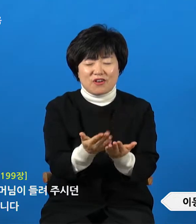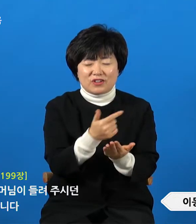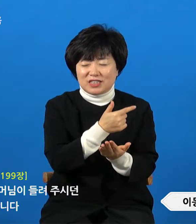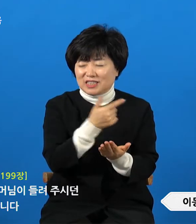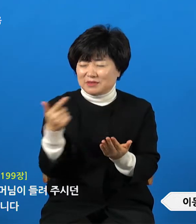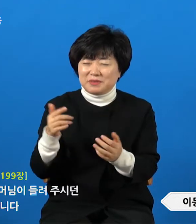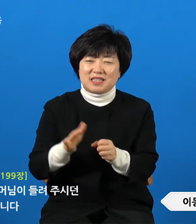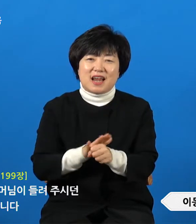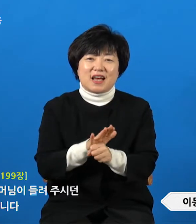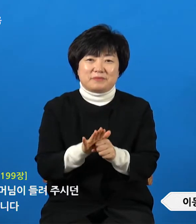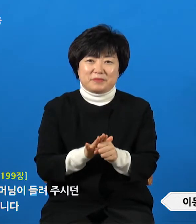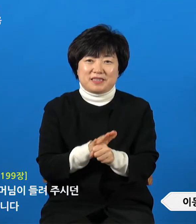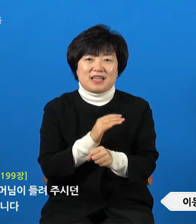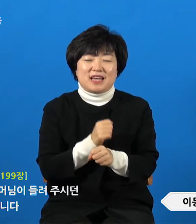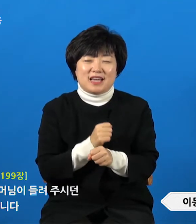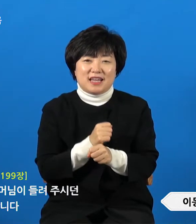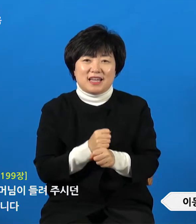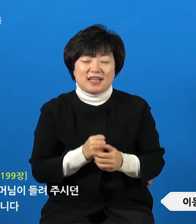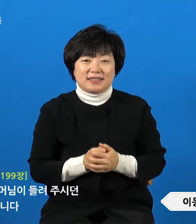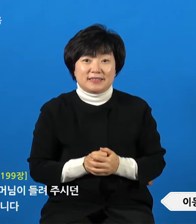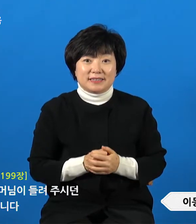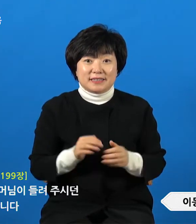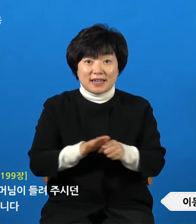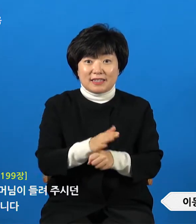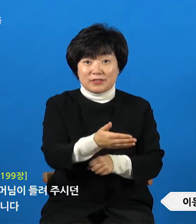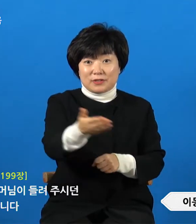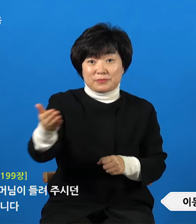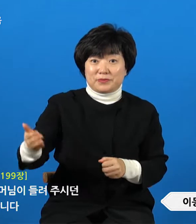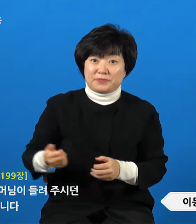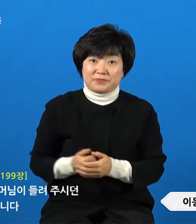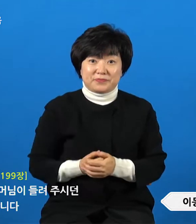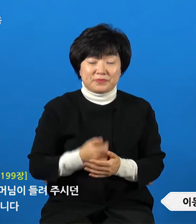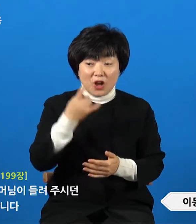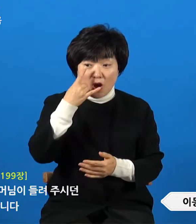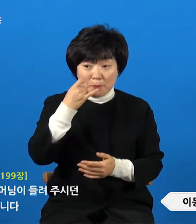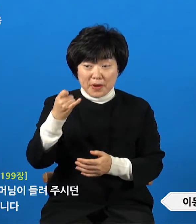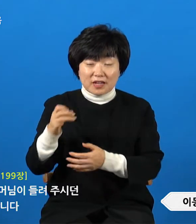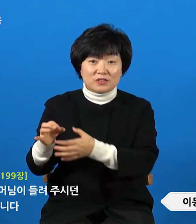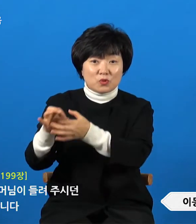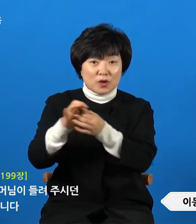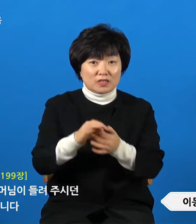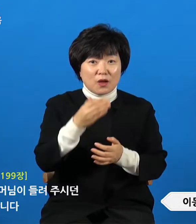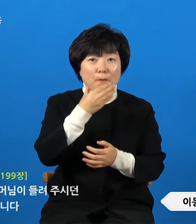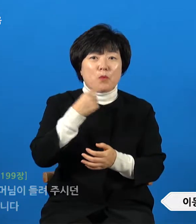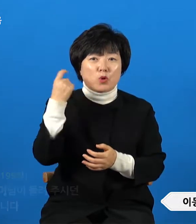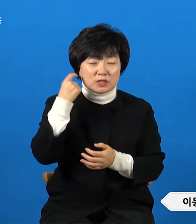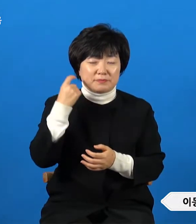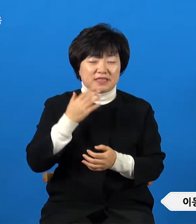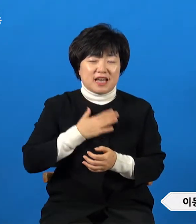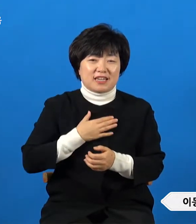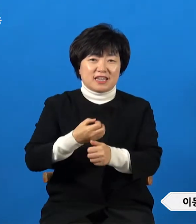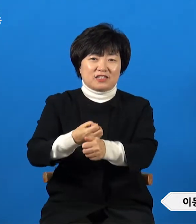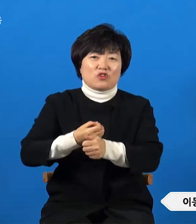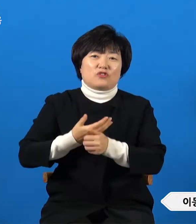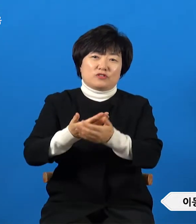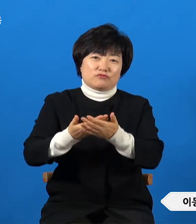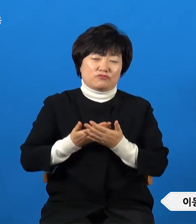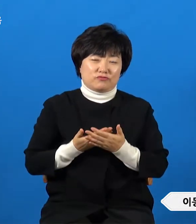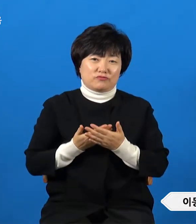사랑합니다. 사랑하는 여러분, 우리 어머님을 통해서 복음이 나에게 전달된 것 얼마나 놀라운 축복이에요.